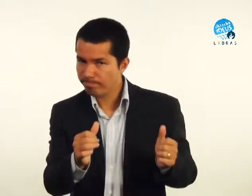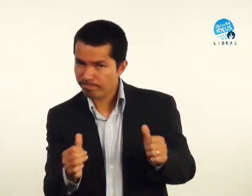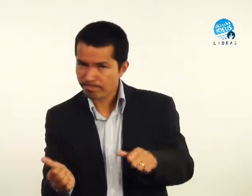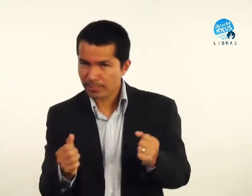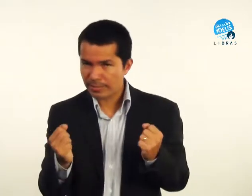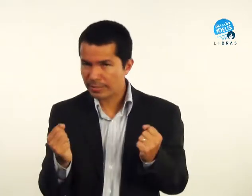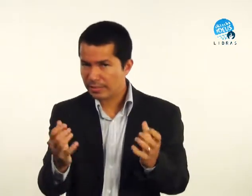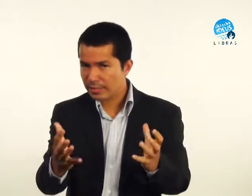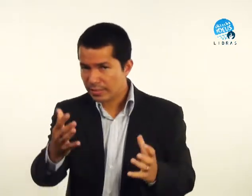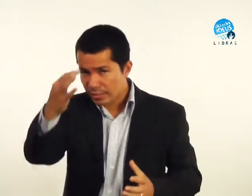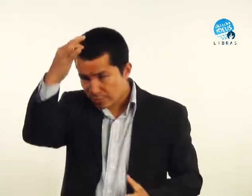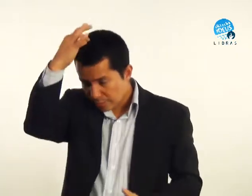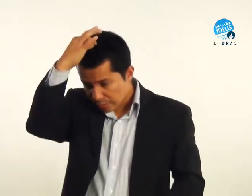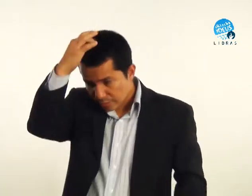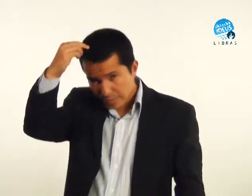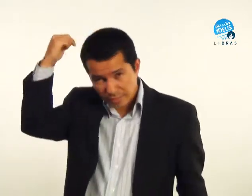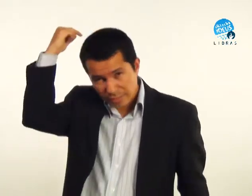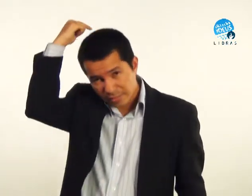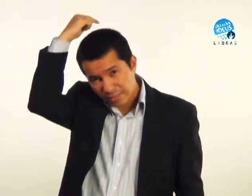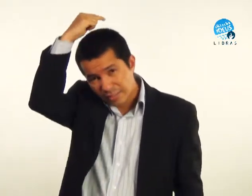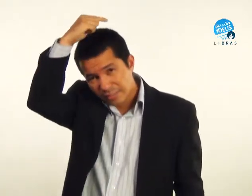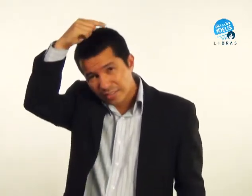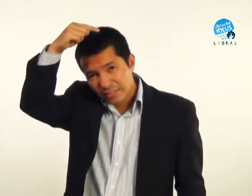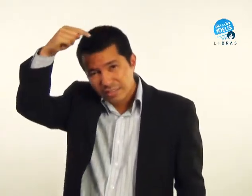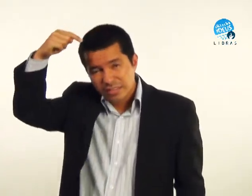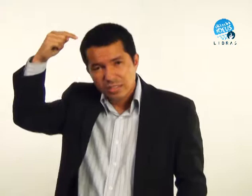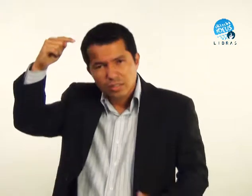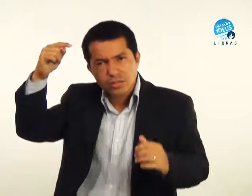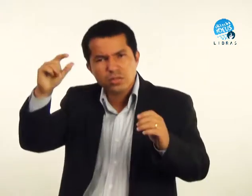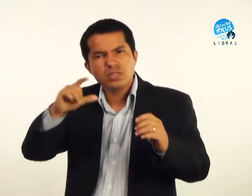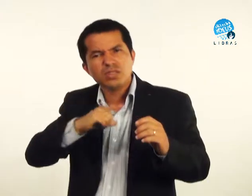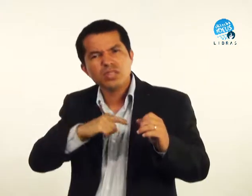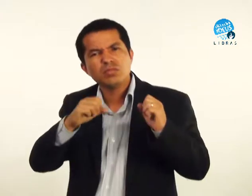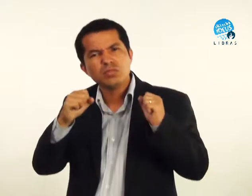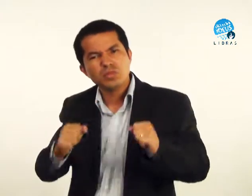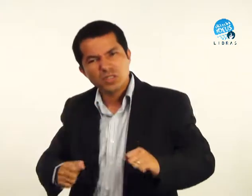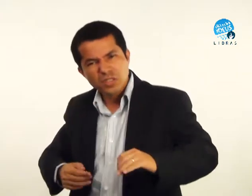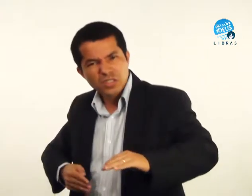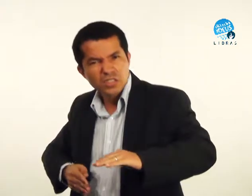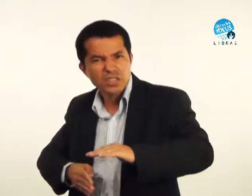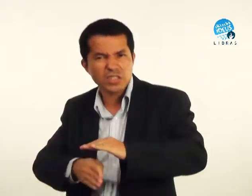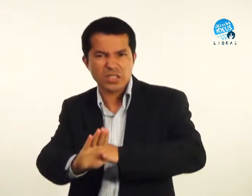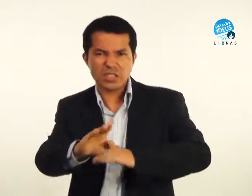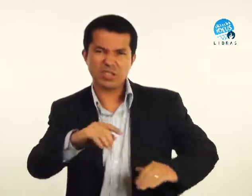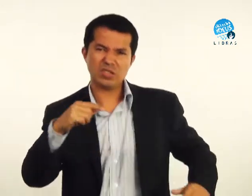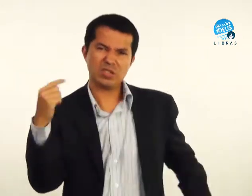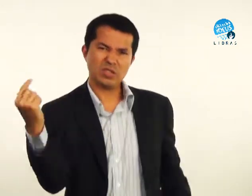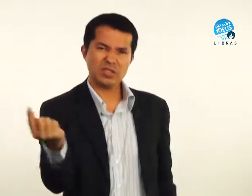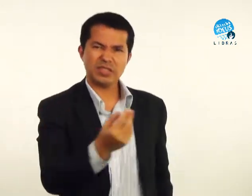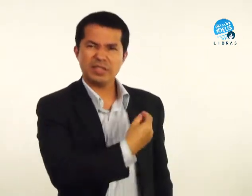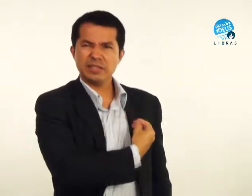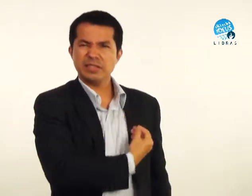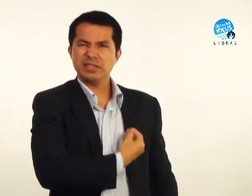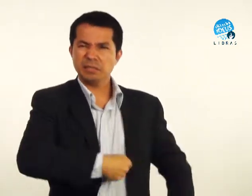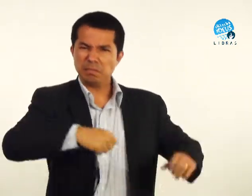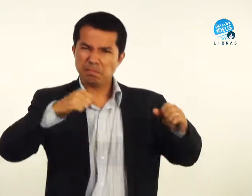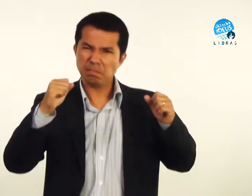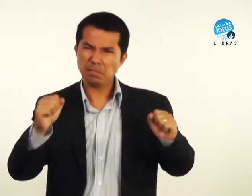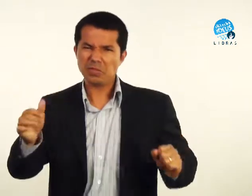Mas Jesus, que batiza com o seu Espírito Santo, Ele tem poder para entrar dentro da nossa vida com o seu Espírito Santo